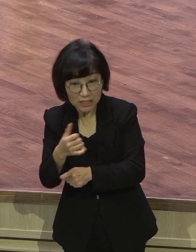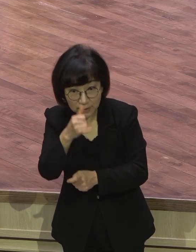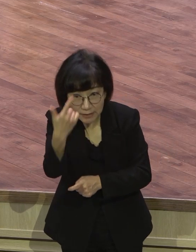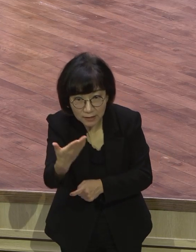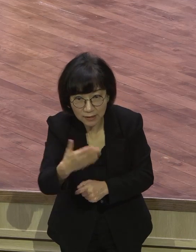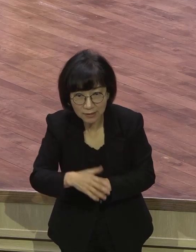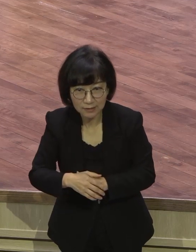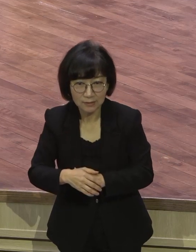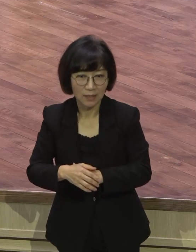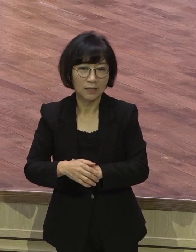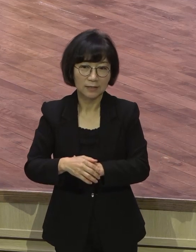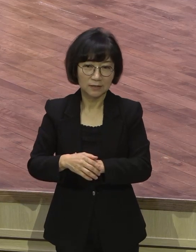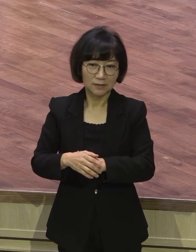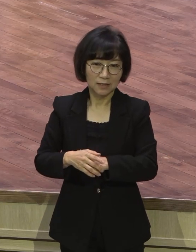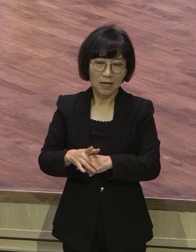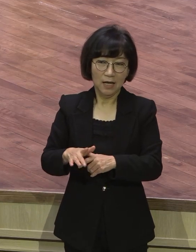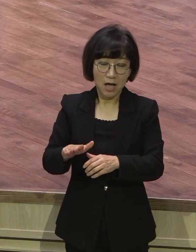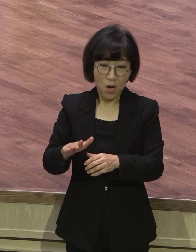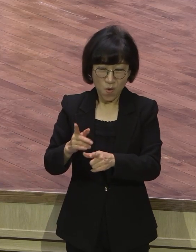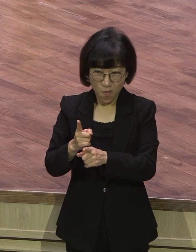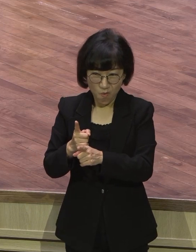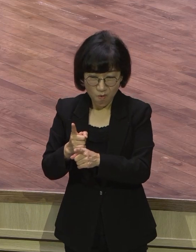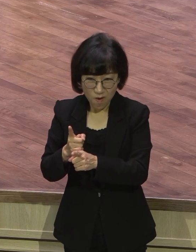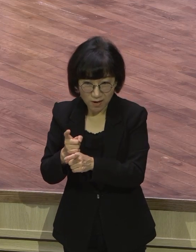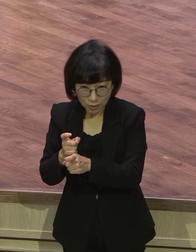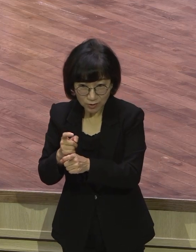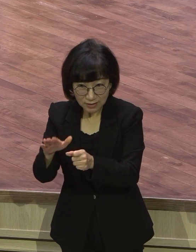있다고 하면 그 원수를 사랑할 수 있습니까?